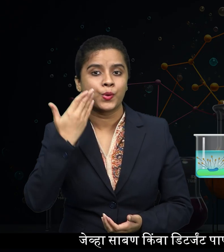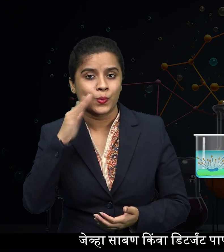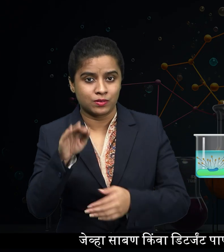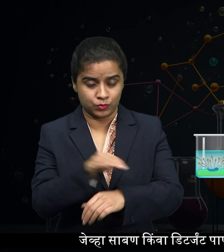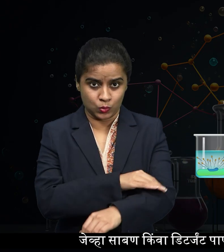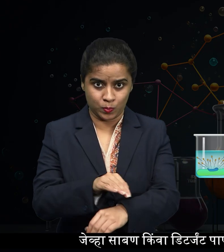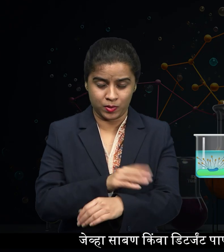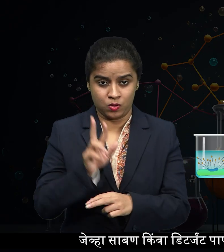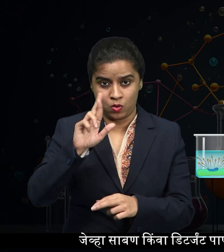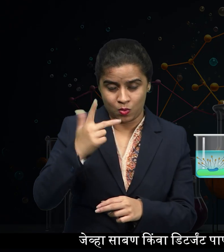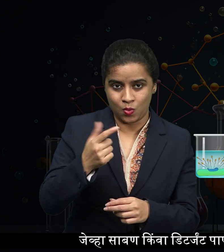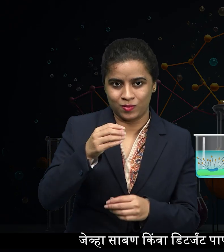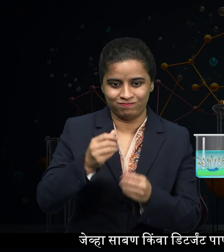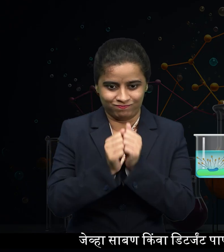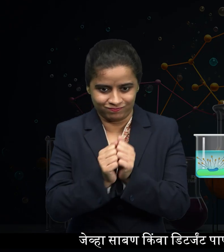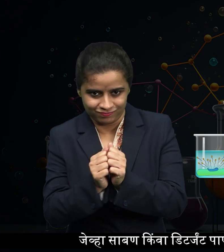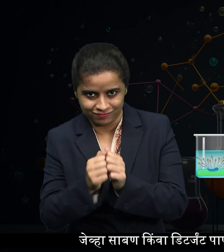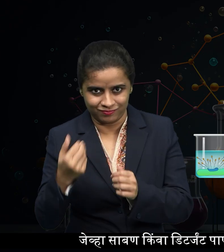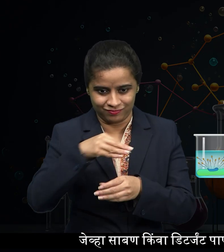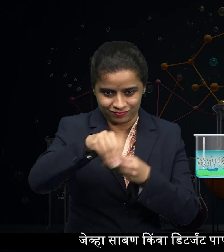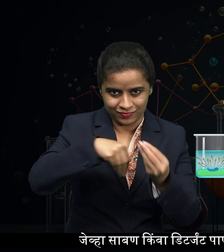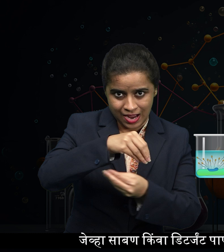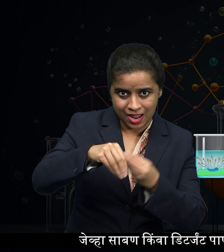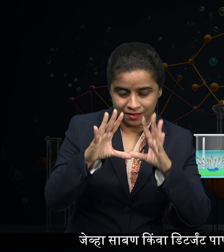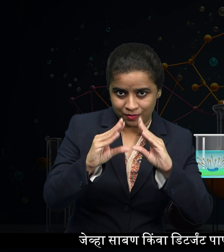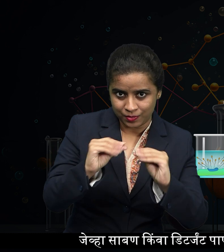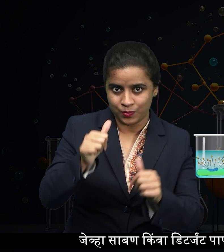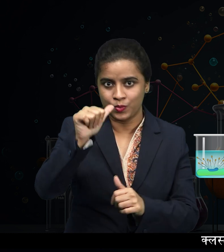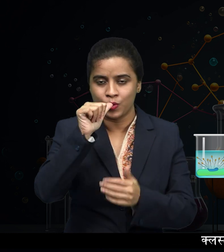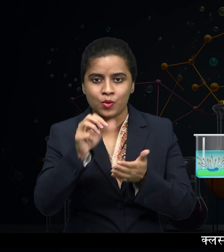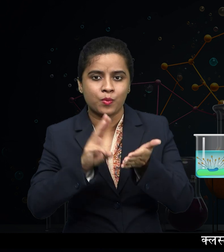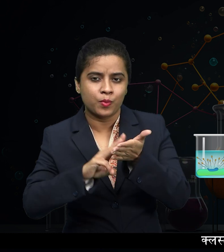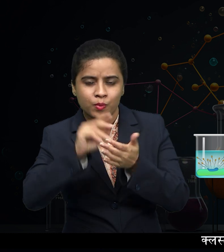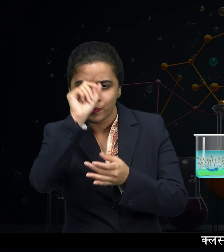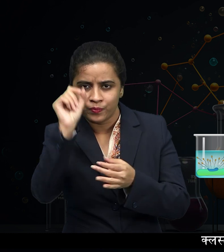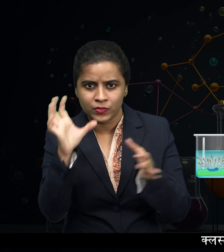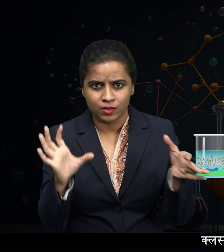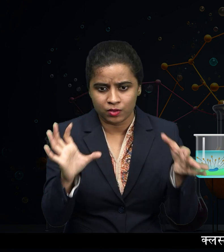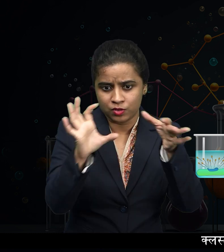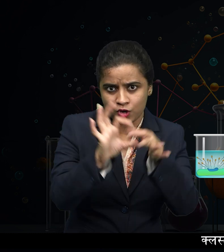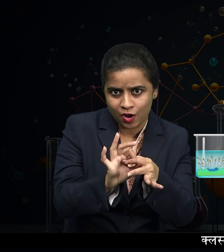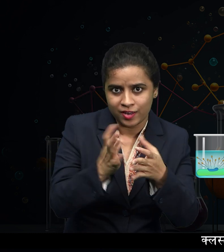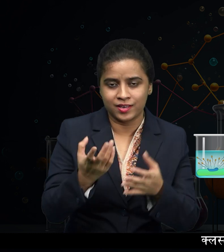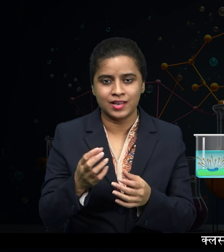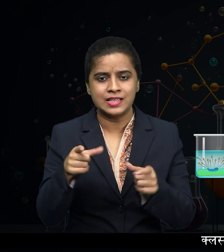जेव्हा साबण किंवा डिटर्जंट पाण्यात विरघळतो तेव्हा रेणू मायसिल्स नावाच्या क्लस्टर्समध्ये एकत्र येतात.